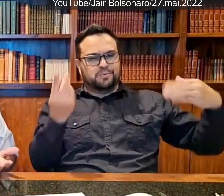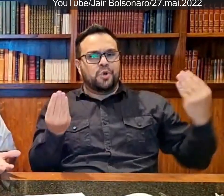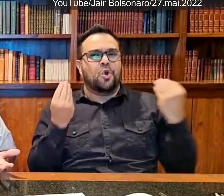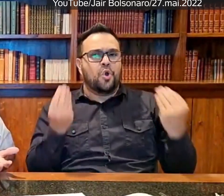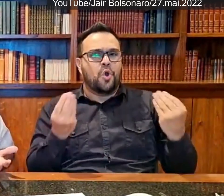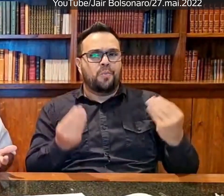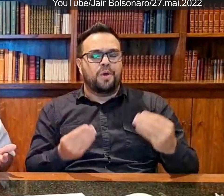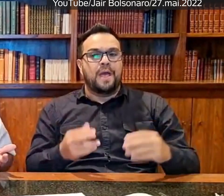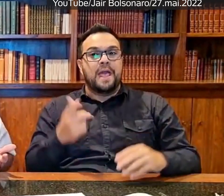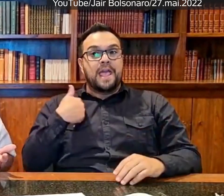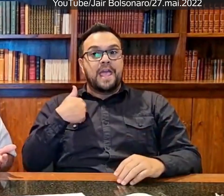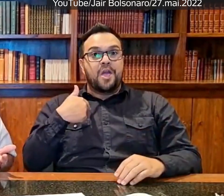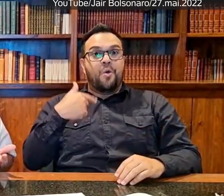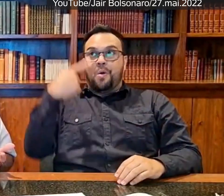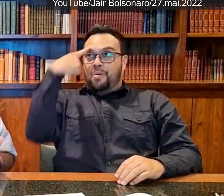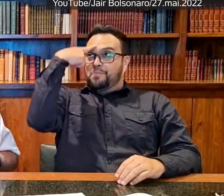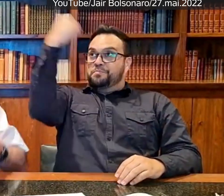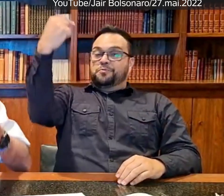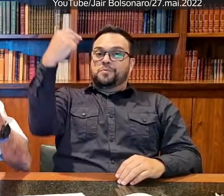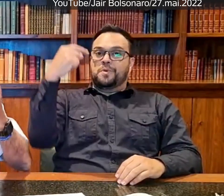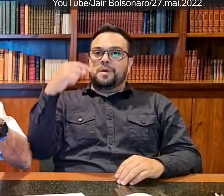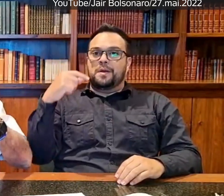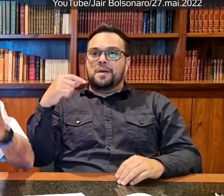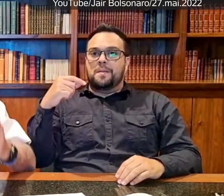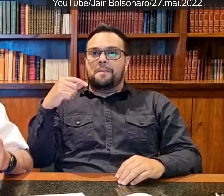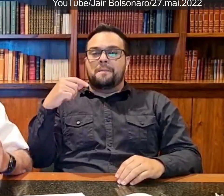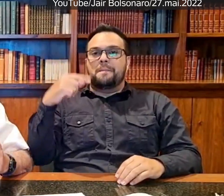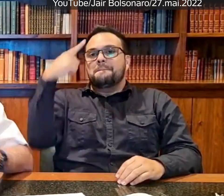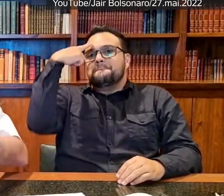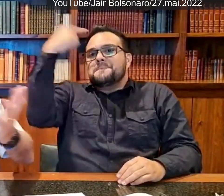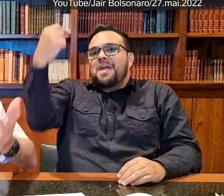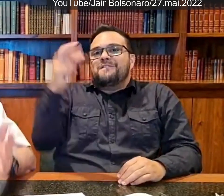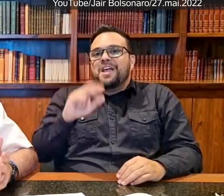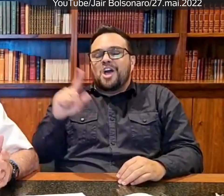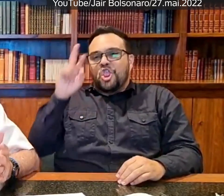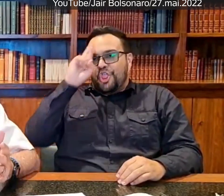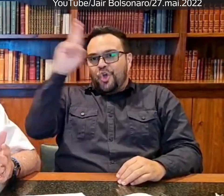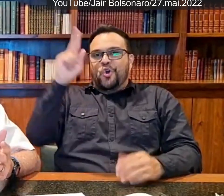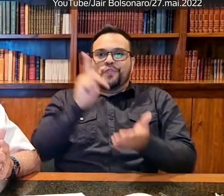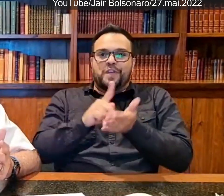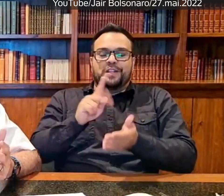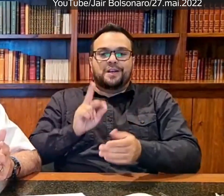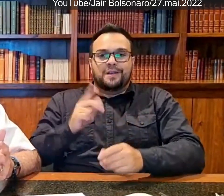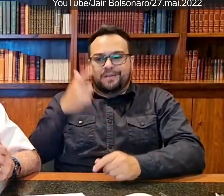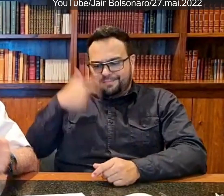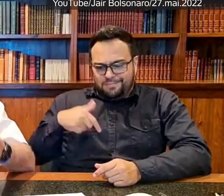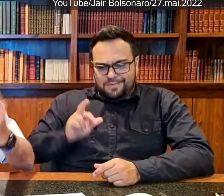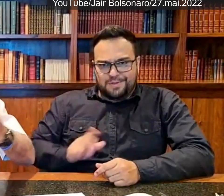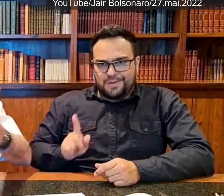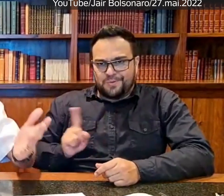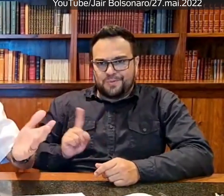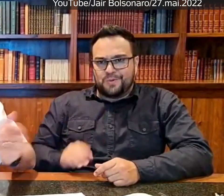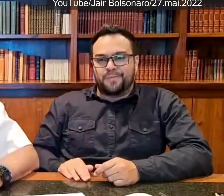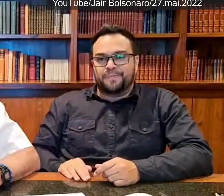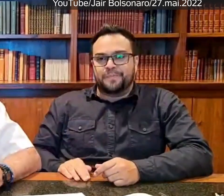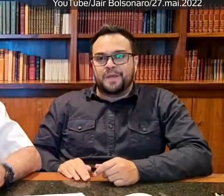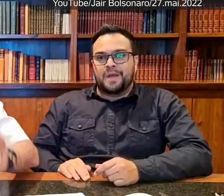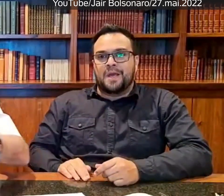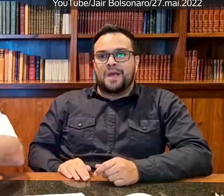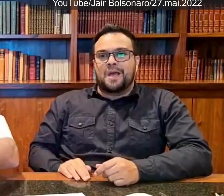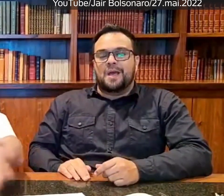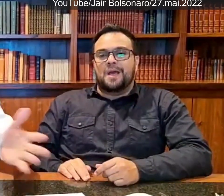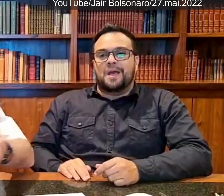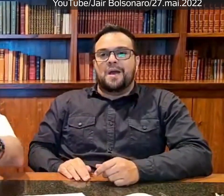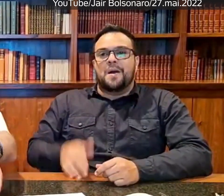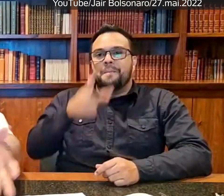Não sou unanimidade. Não sou o dono da verdade. Não sou a última palavra, o